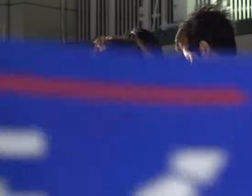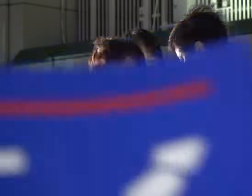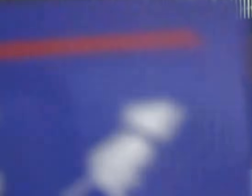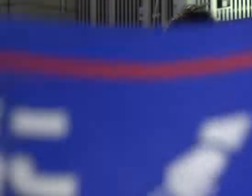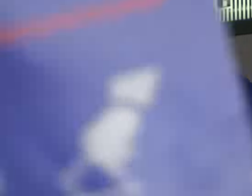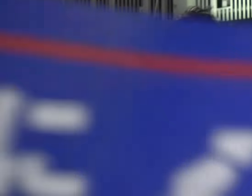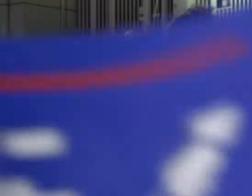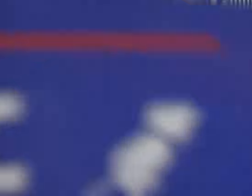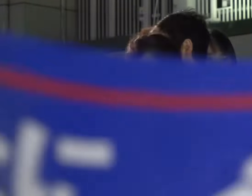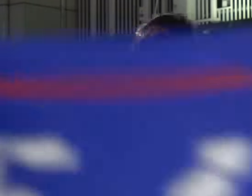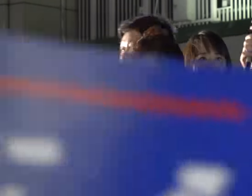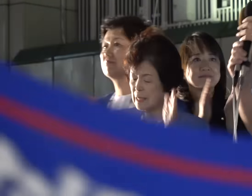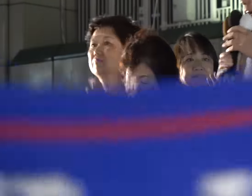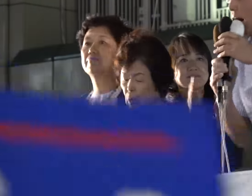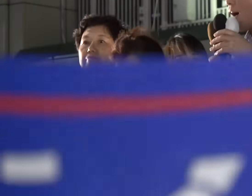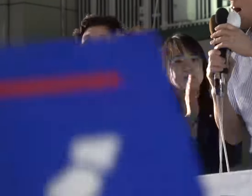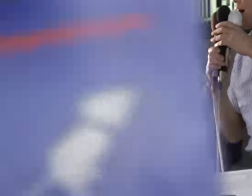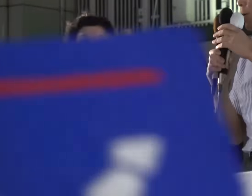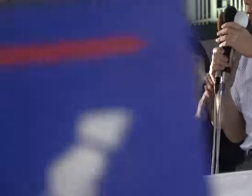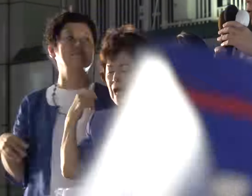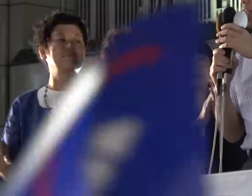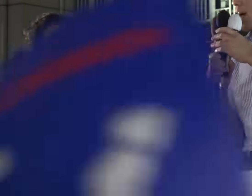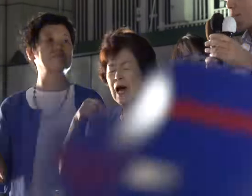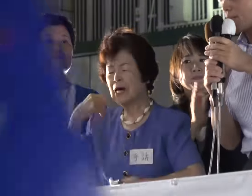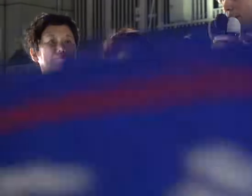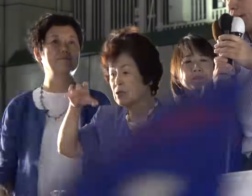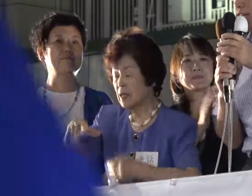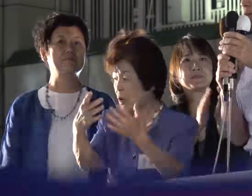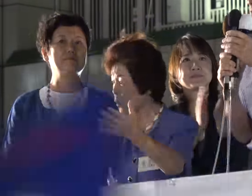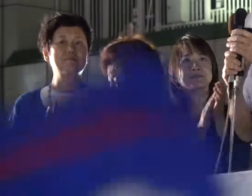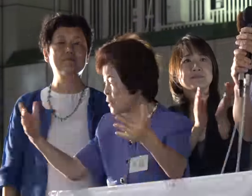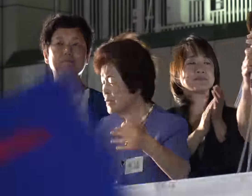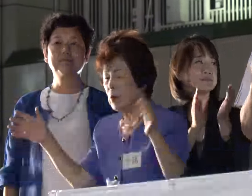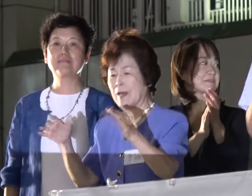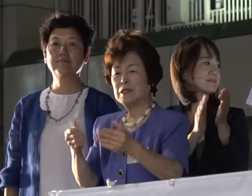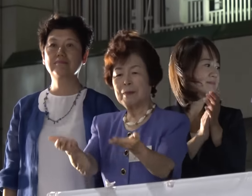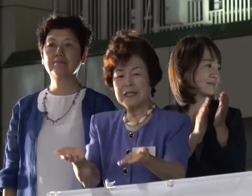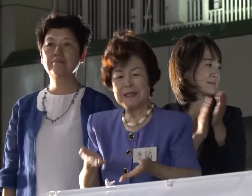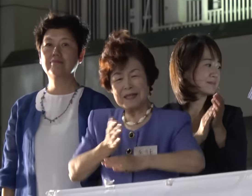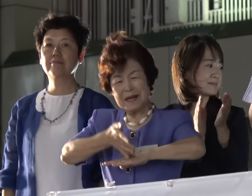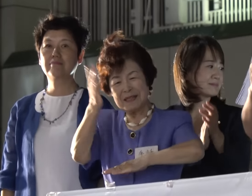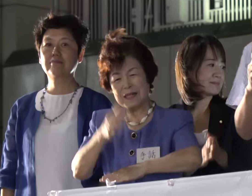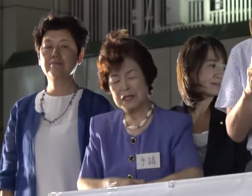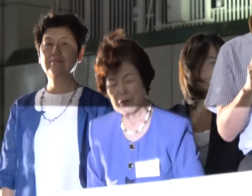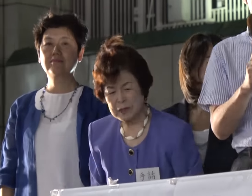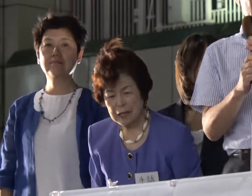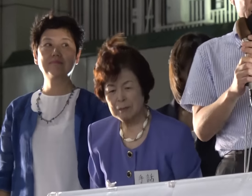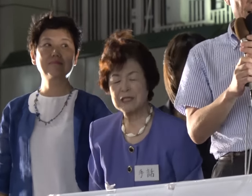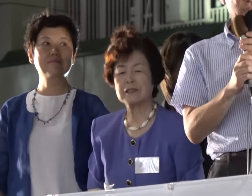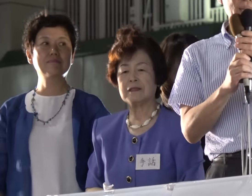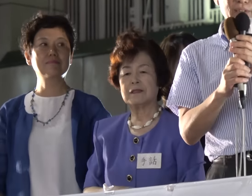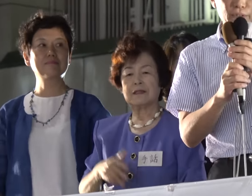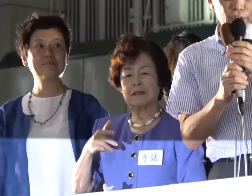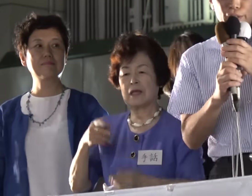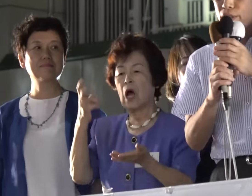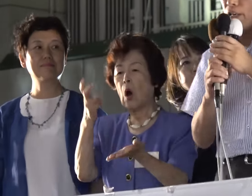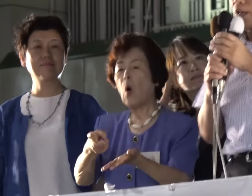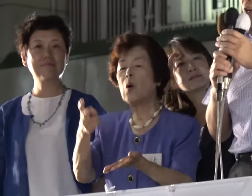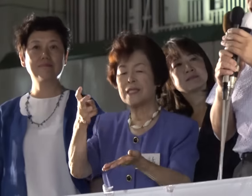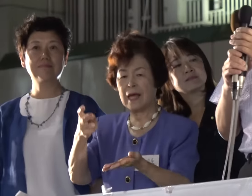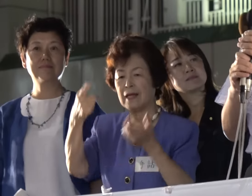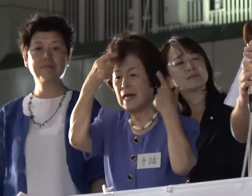山口二郎さんにお願いいたします。 皆さんこんばんは。暑い中大勢集まっていただきましてありがとうございます。市民連合法政大学の山口